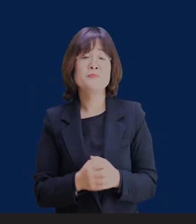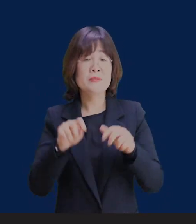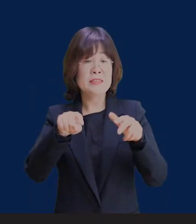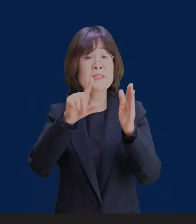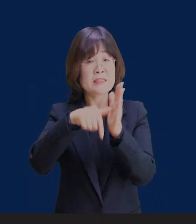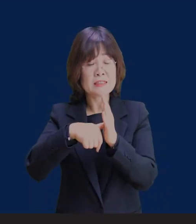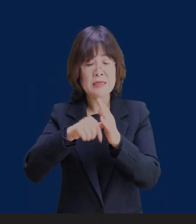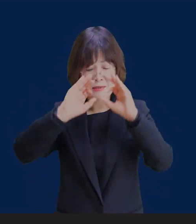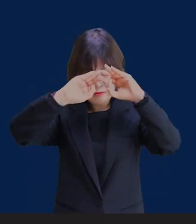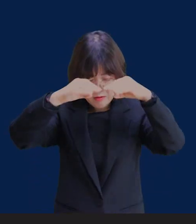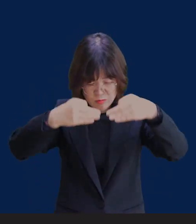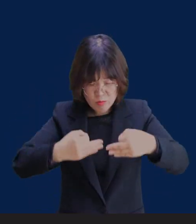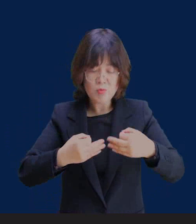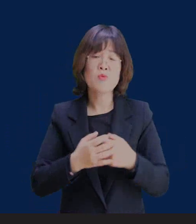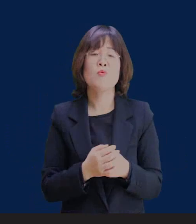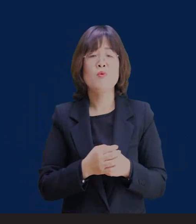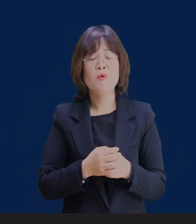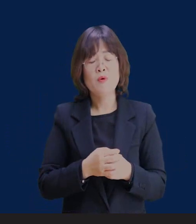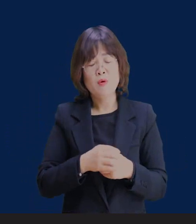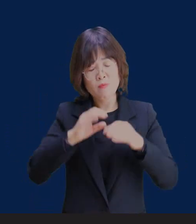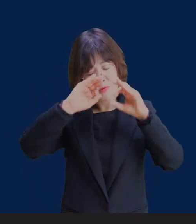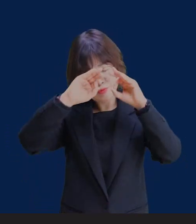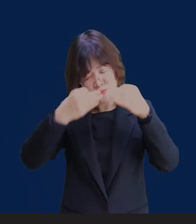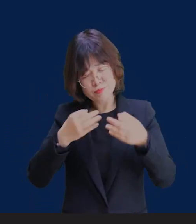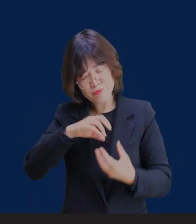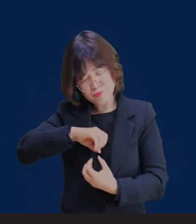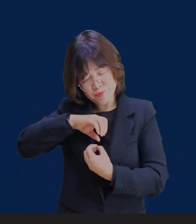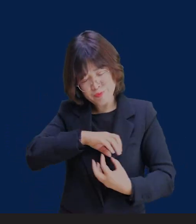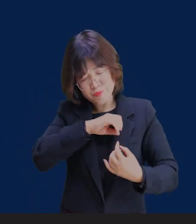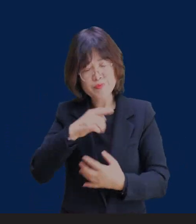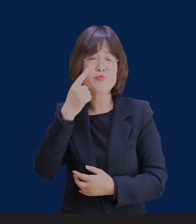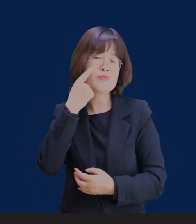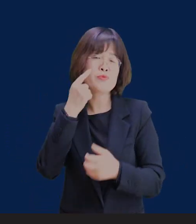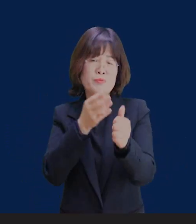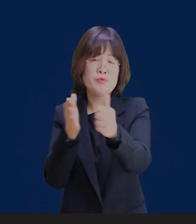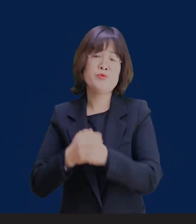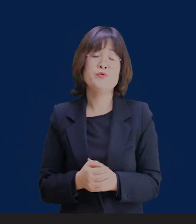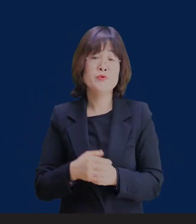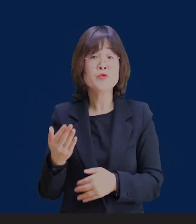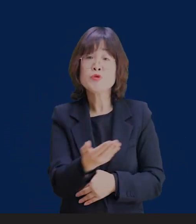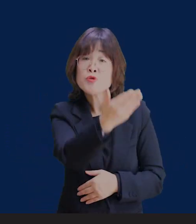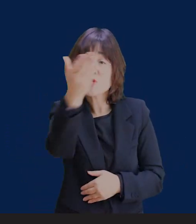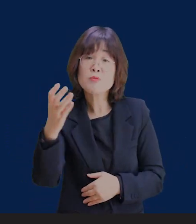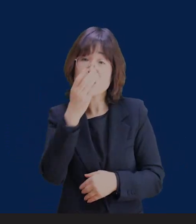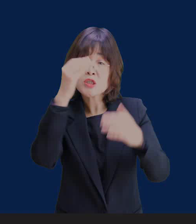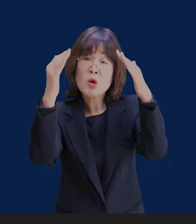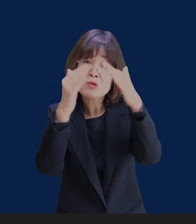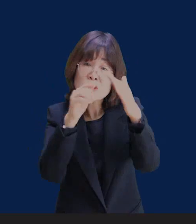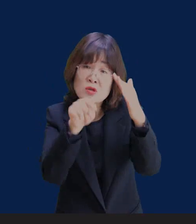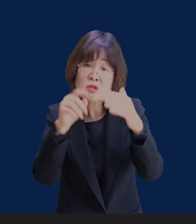어떻습니까? 이 시간 우리 자신을 깊이 들여다보실 수 있기 바랍니다. 여러분의